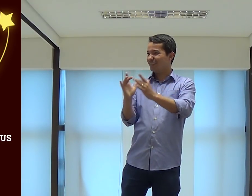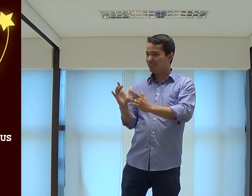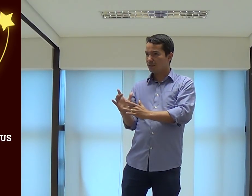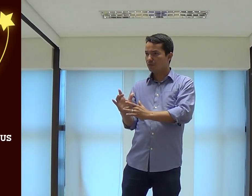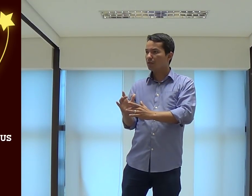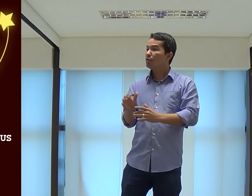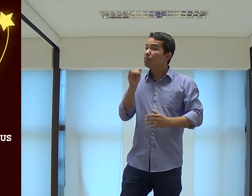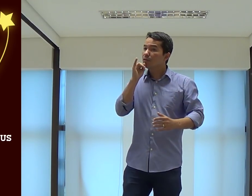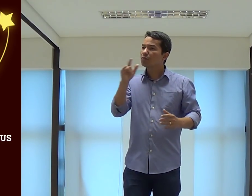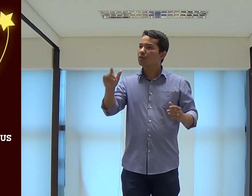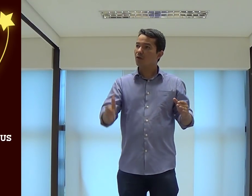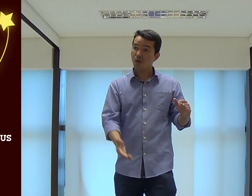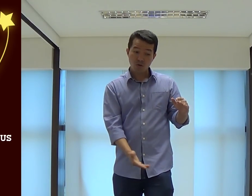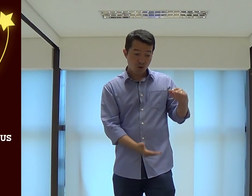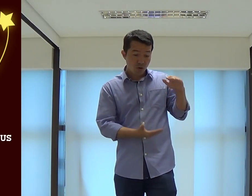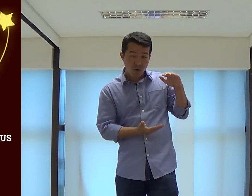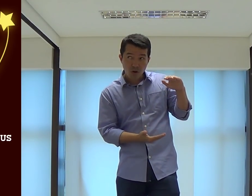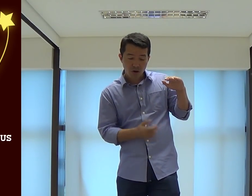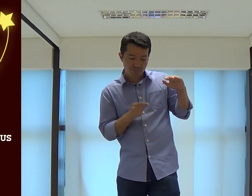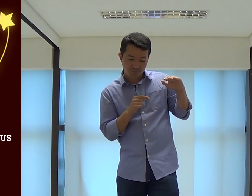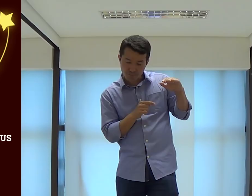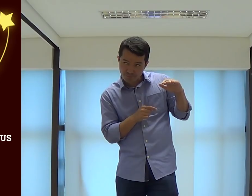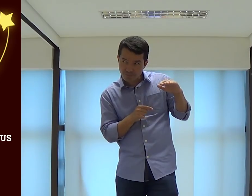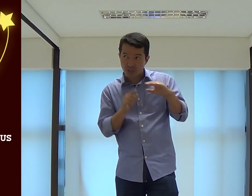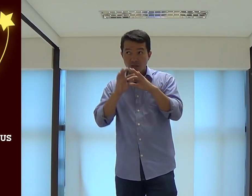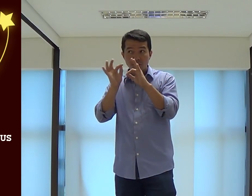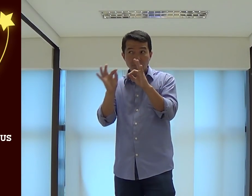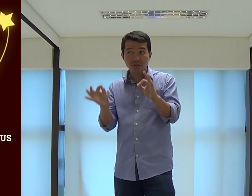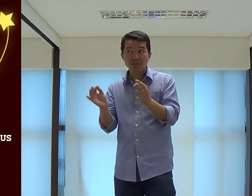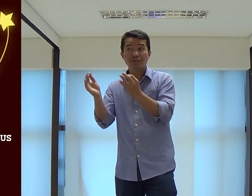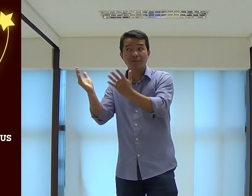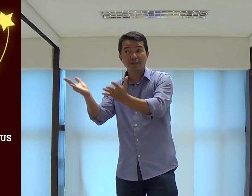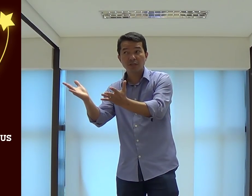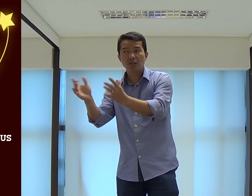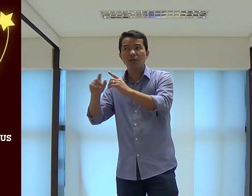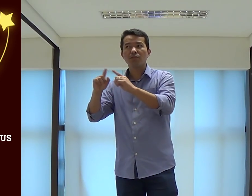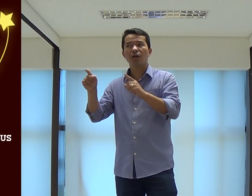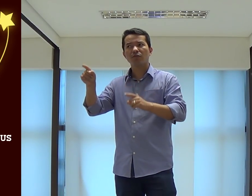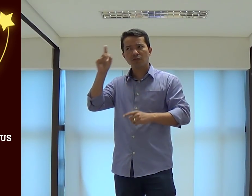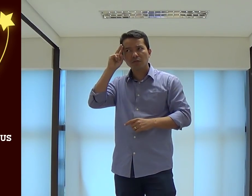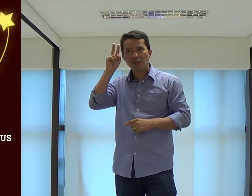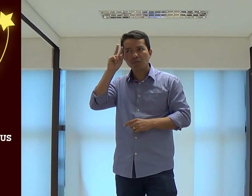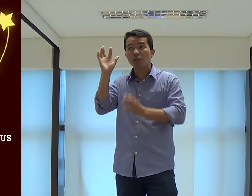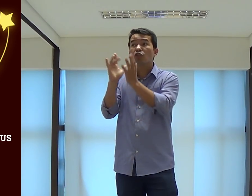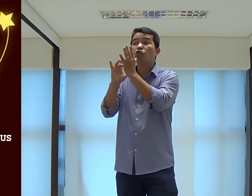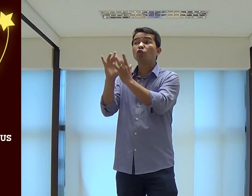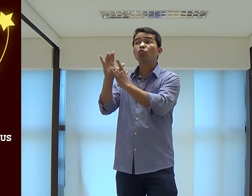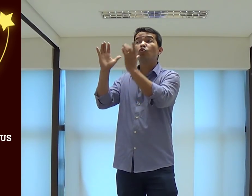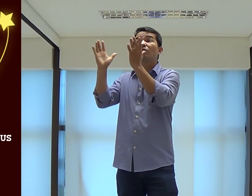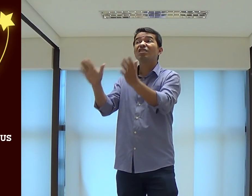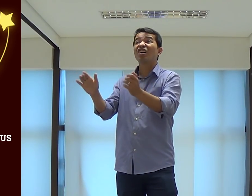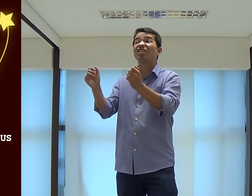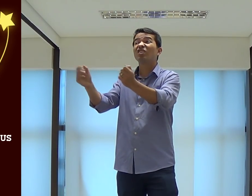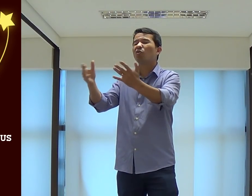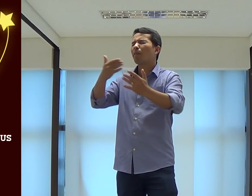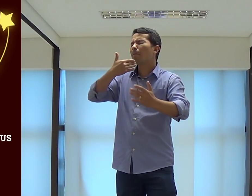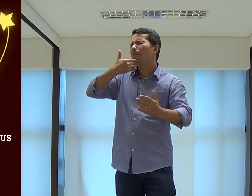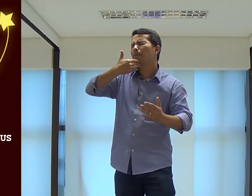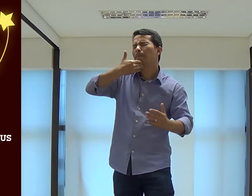Celebre a Jesus. Então, por exemplo, você tem um presente ali, você pode dar para a pessoa, mas ó, lembre que Jesus ele